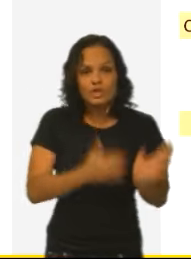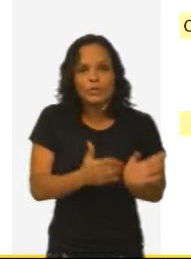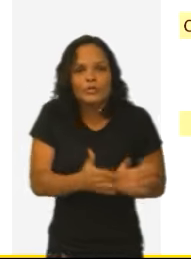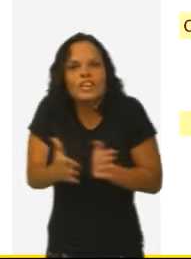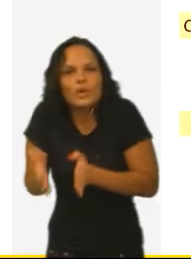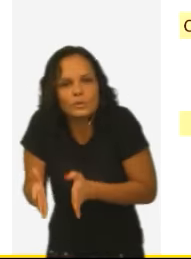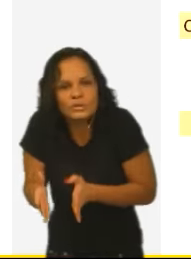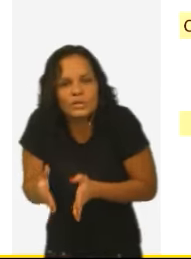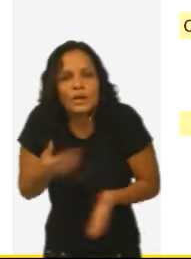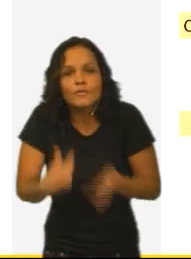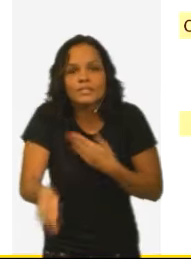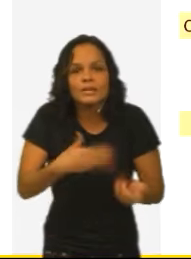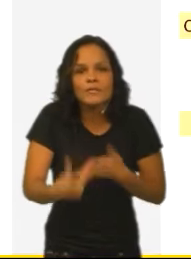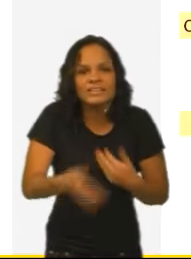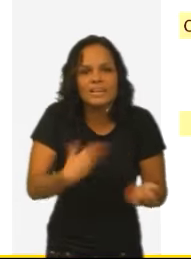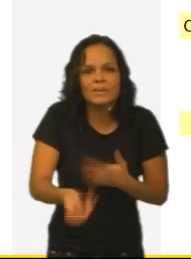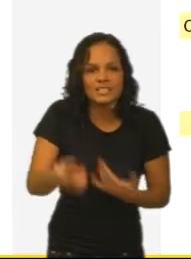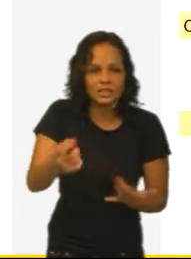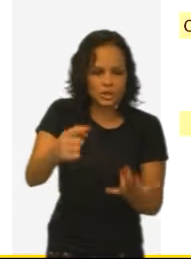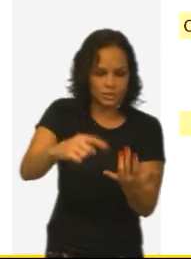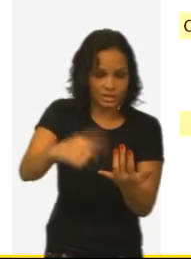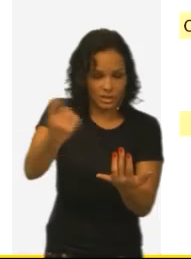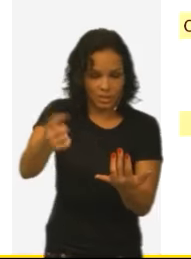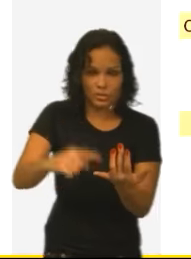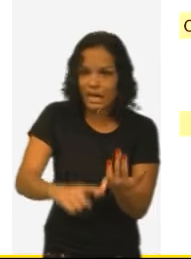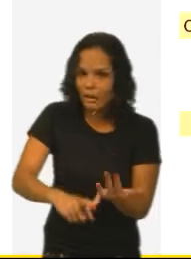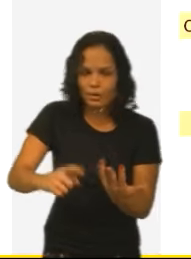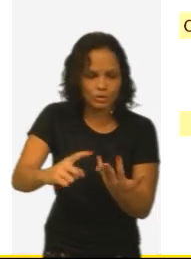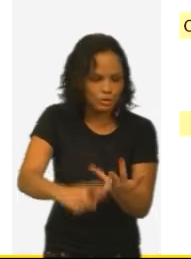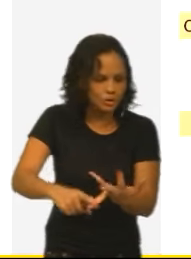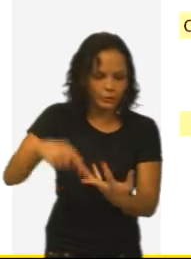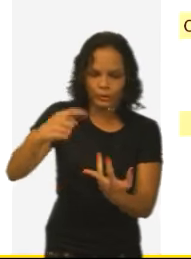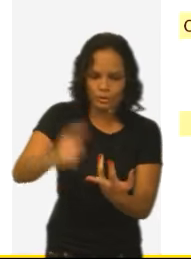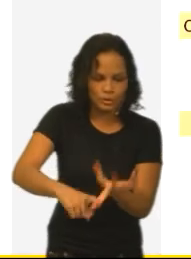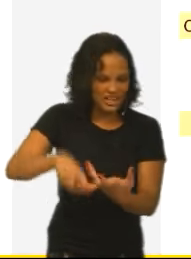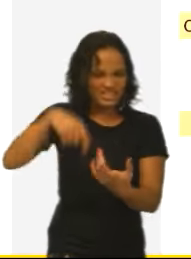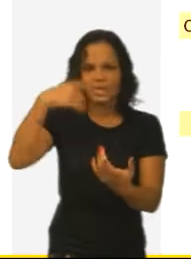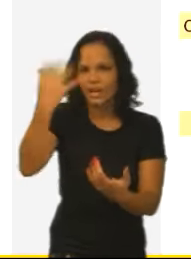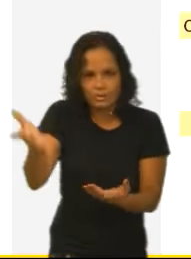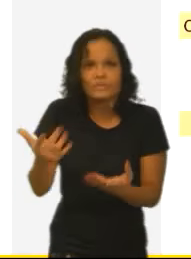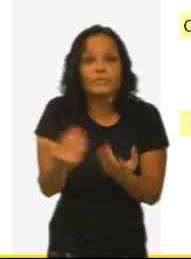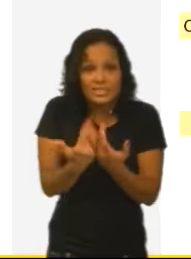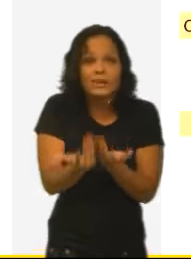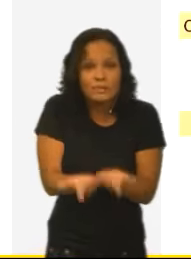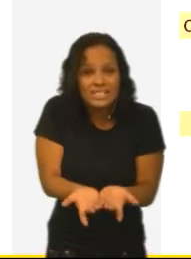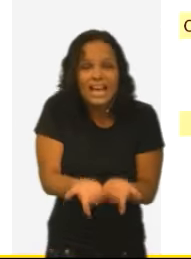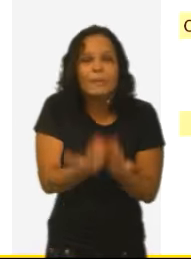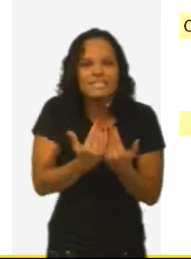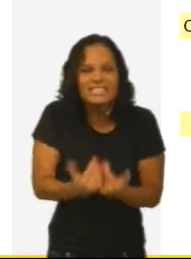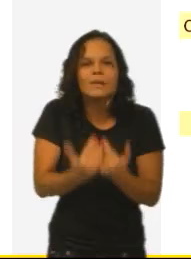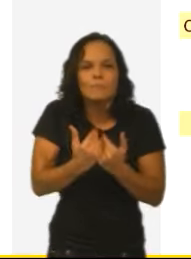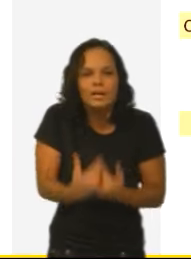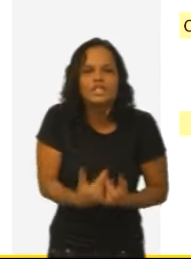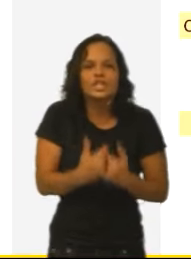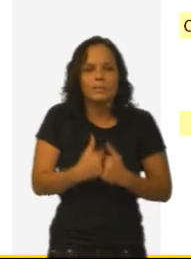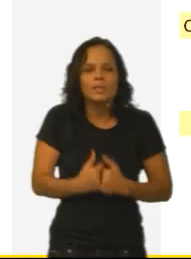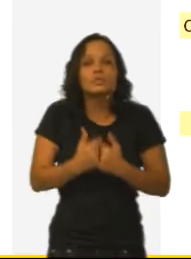digo vi-os, você não vai saber se esse os são os garotos, os filmes, os desenhos. Você não sabe, semanticamente, o